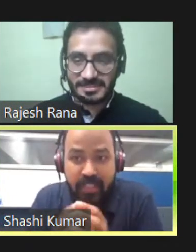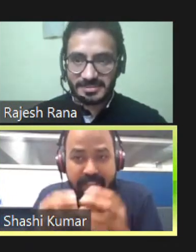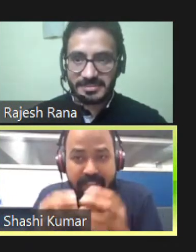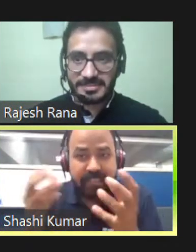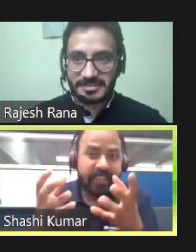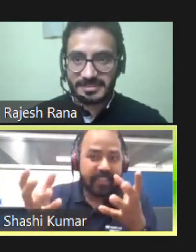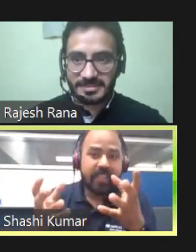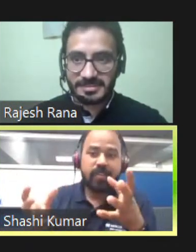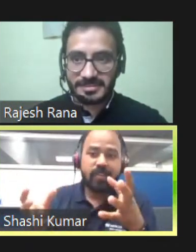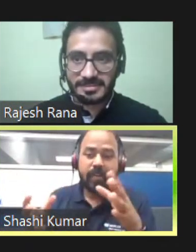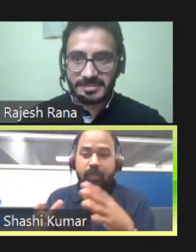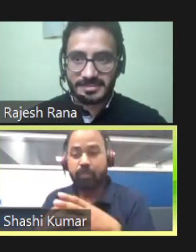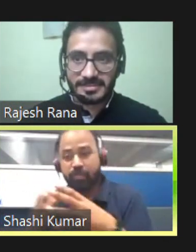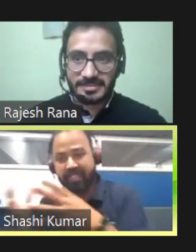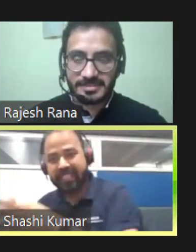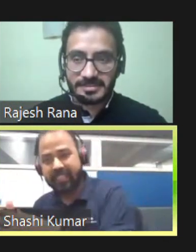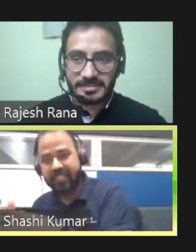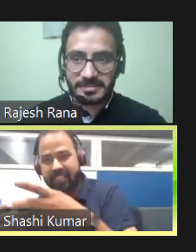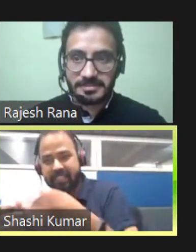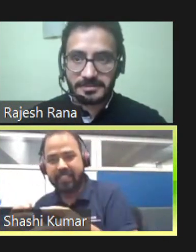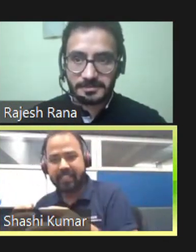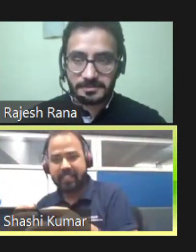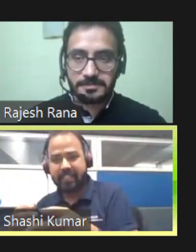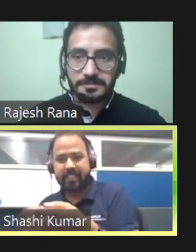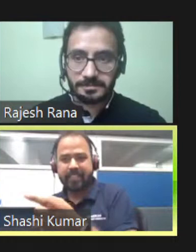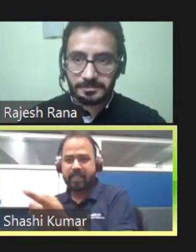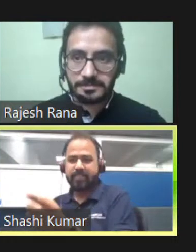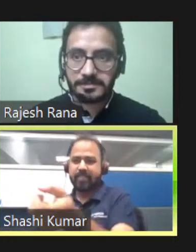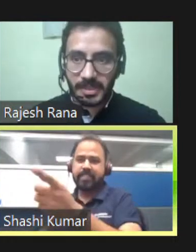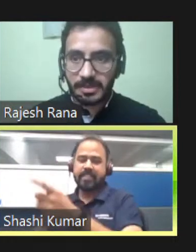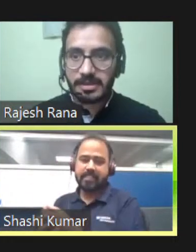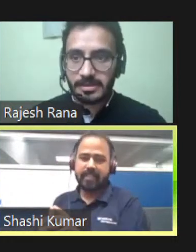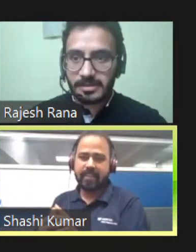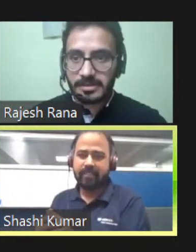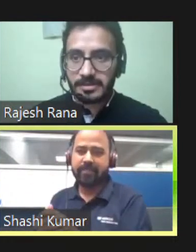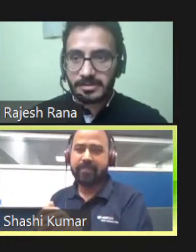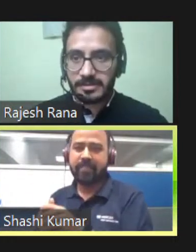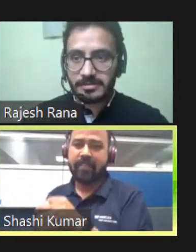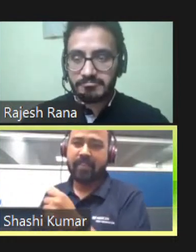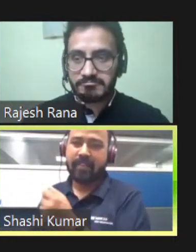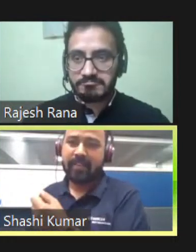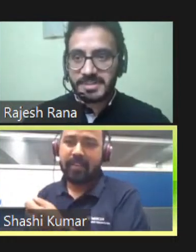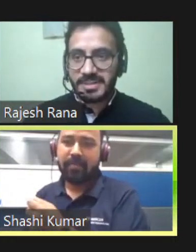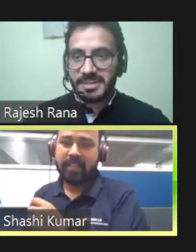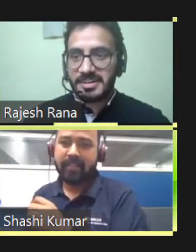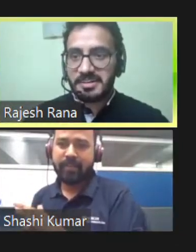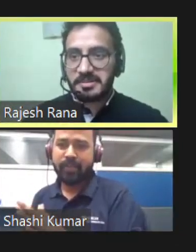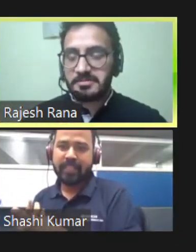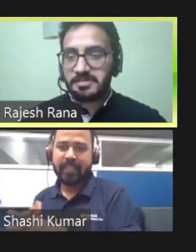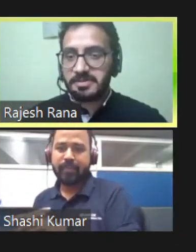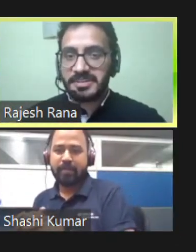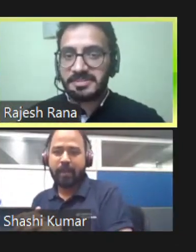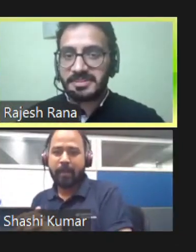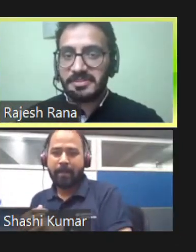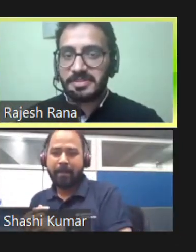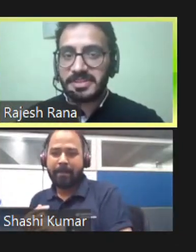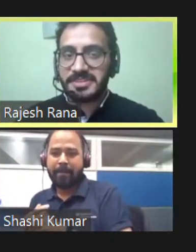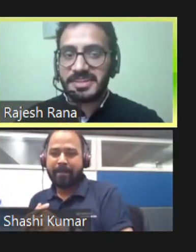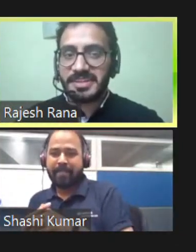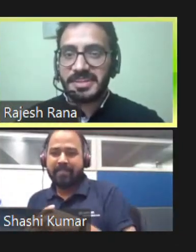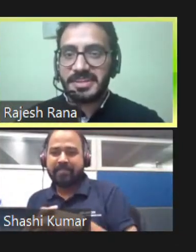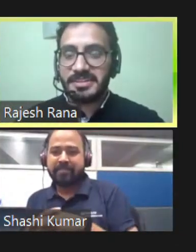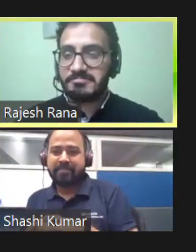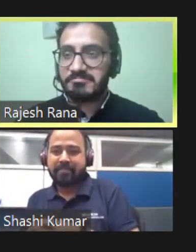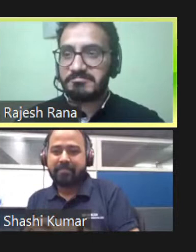लोगों ने रिसेंटली देखा होगा, आप लोग मूवीज देखते हैं, सीरीज देखते हैं। राजेश, आपकी फेवरेट सीरीज क्या है अभी? Recently, if